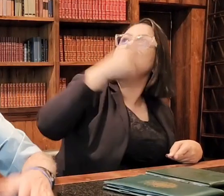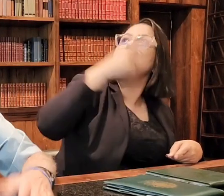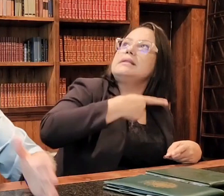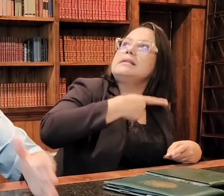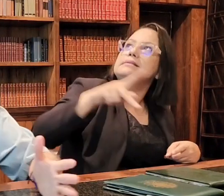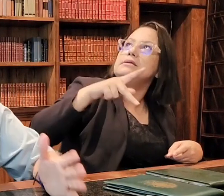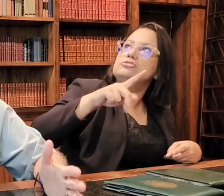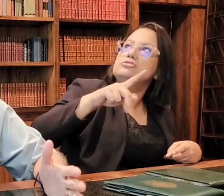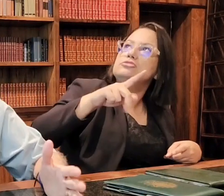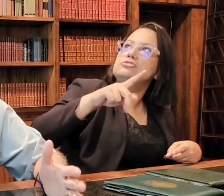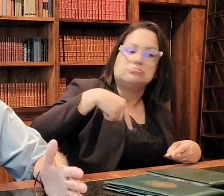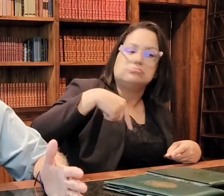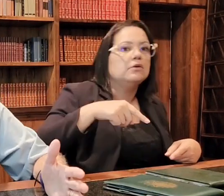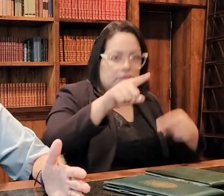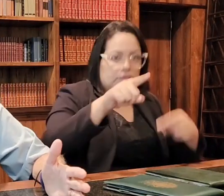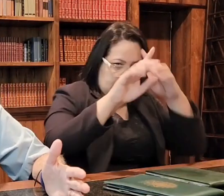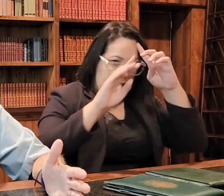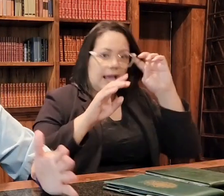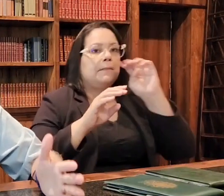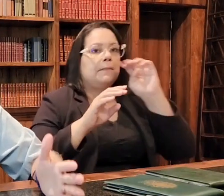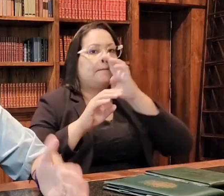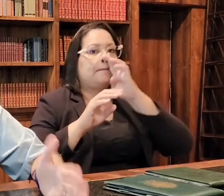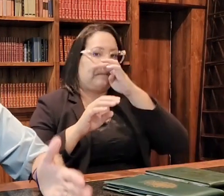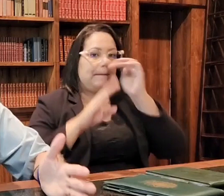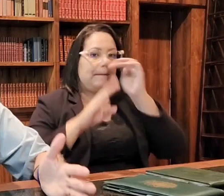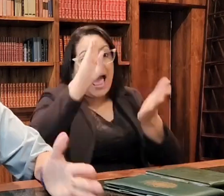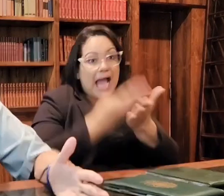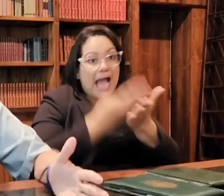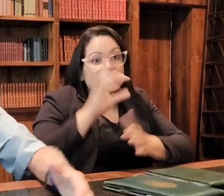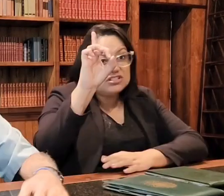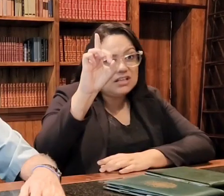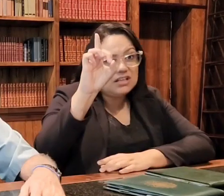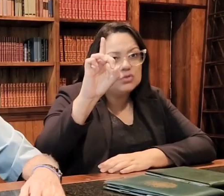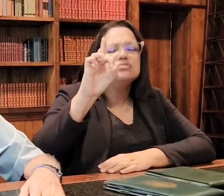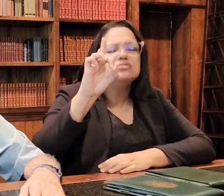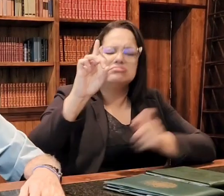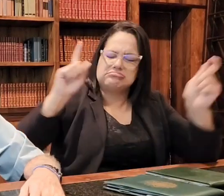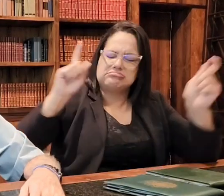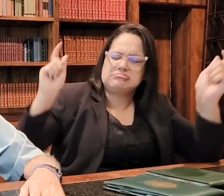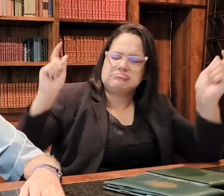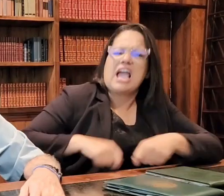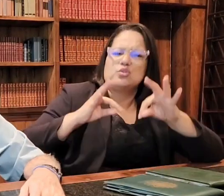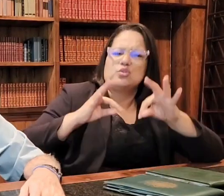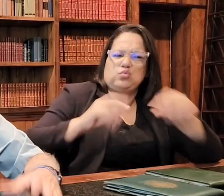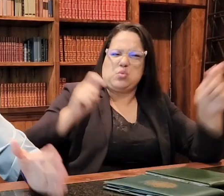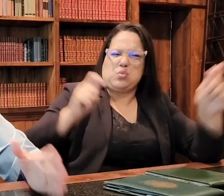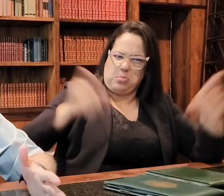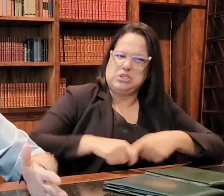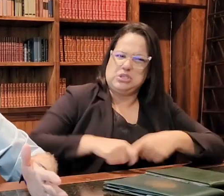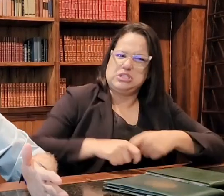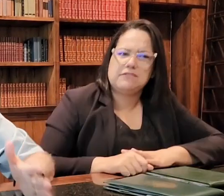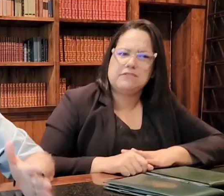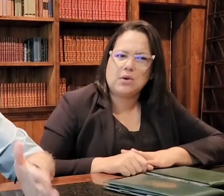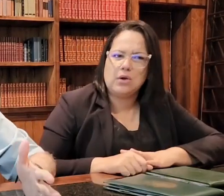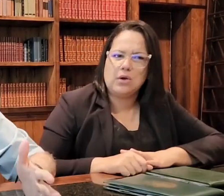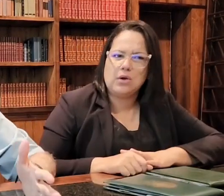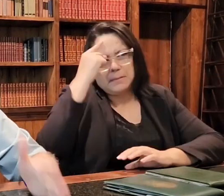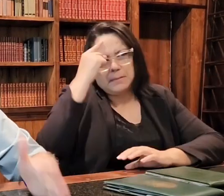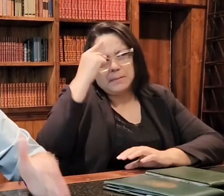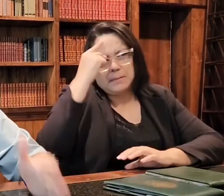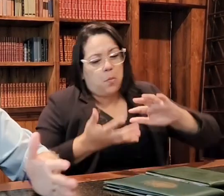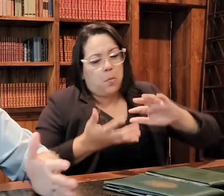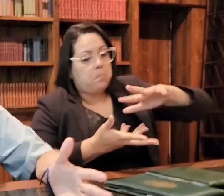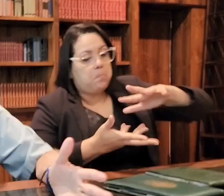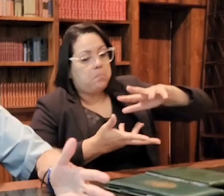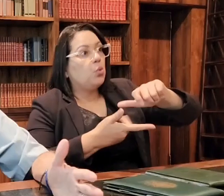E quem acredita em Deus sabe que para ele tudo é possível. Não vamos achar que o mundo vai acabar dia 1º